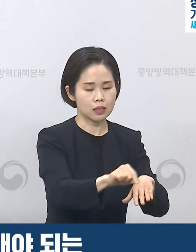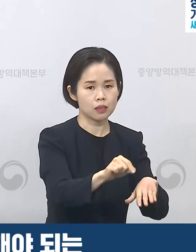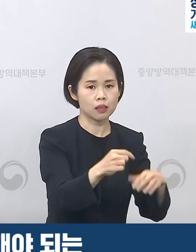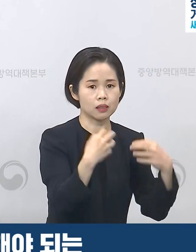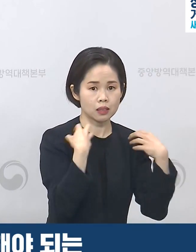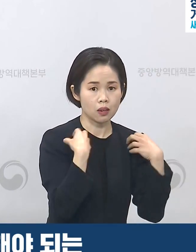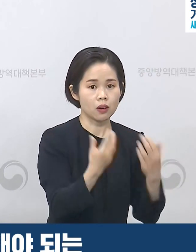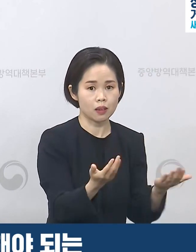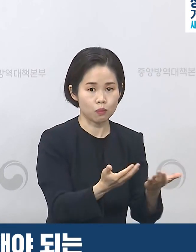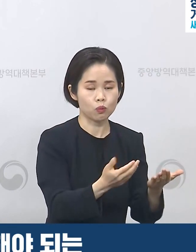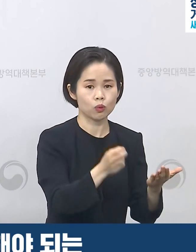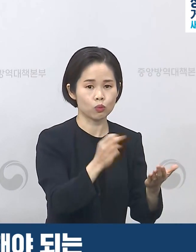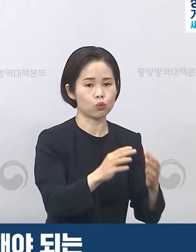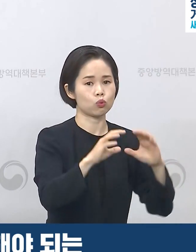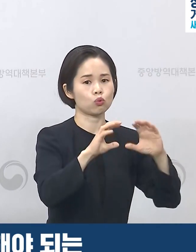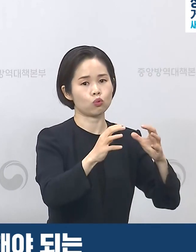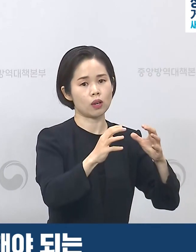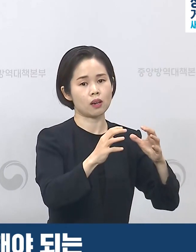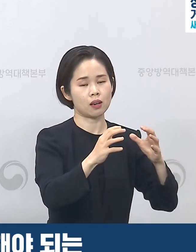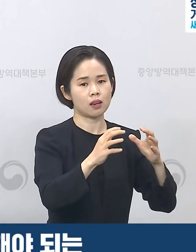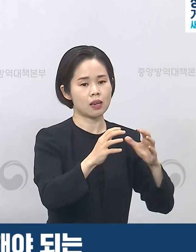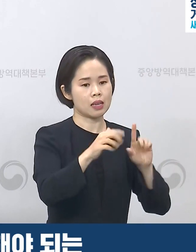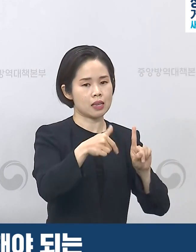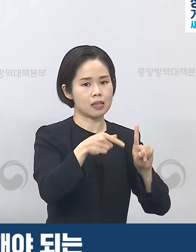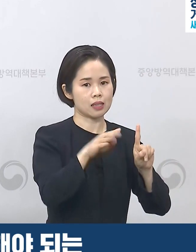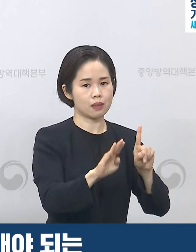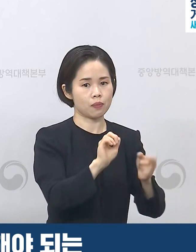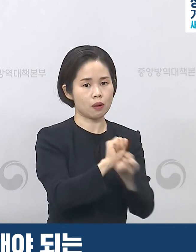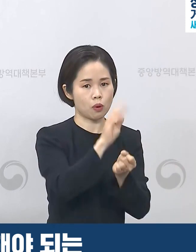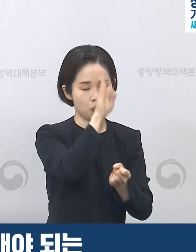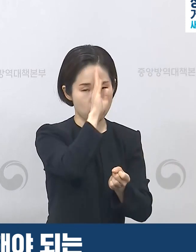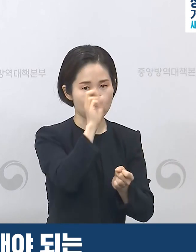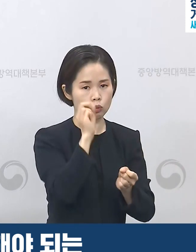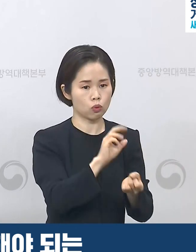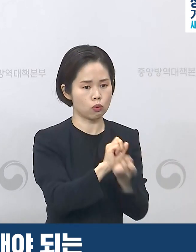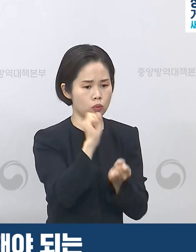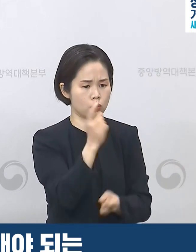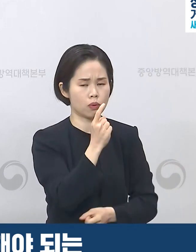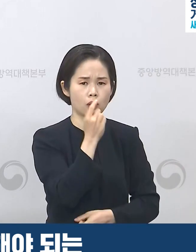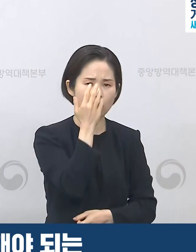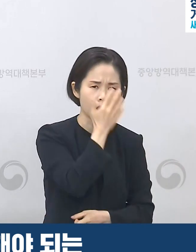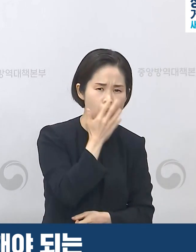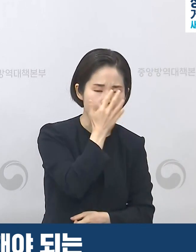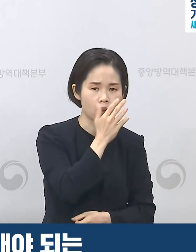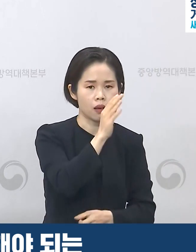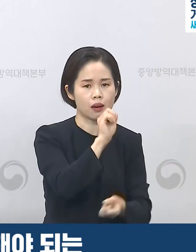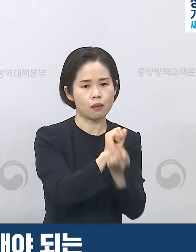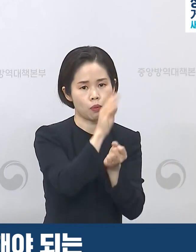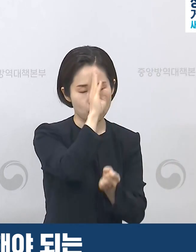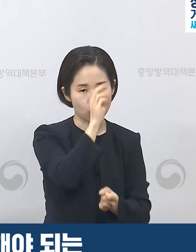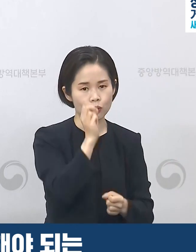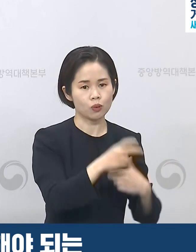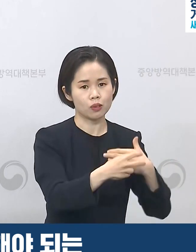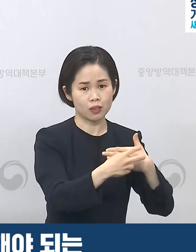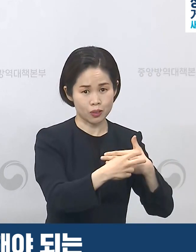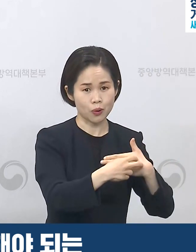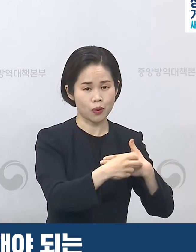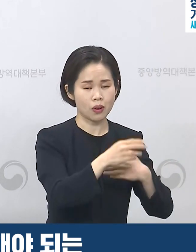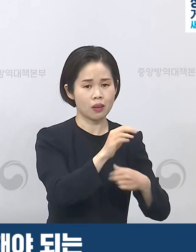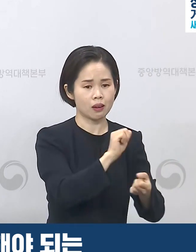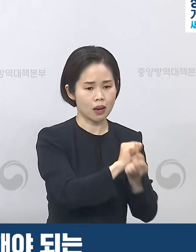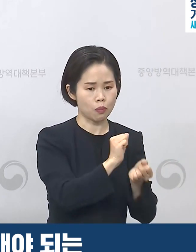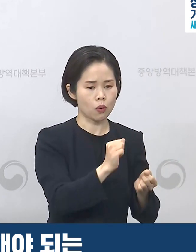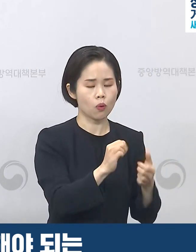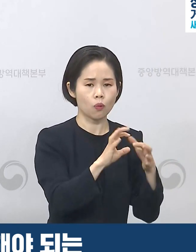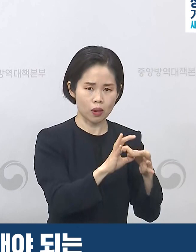국가에서 수행해야 되는 여러 가지 1급 감염병 또는 원인불명에 대한 감염병, 그리고 또 의료 감염에 대한 그런